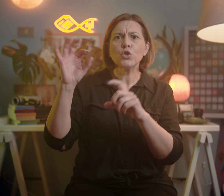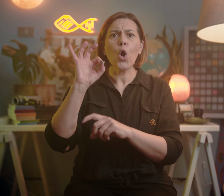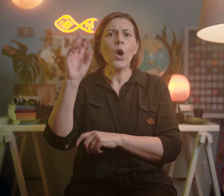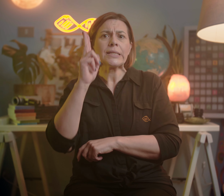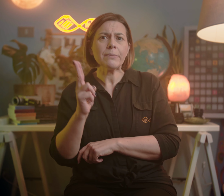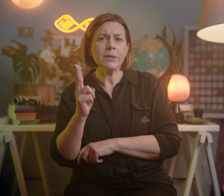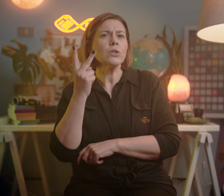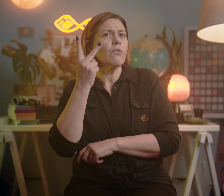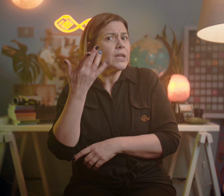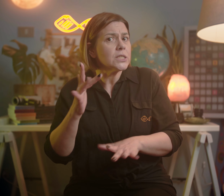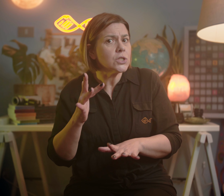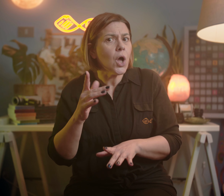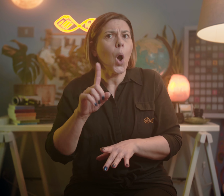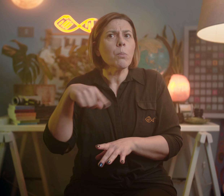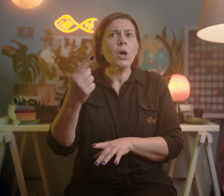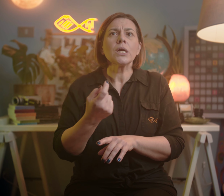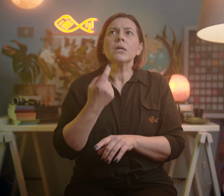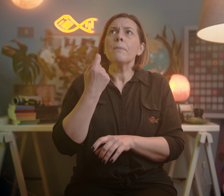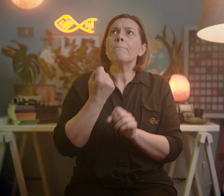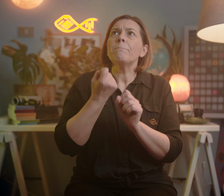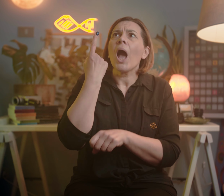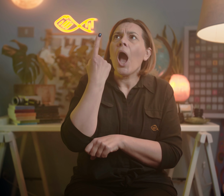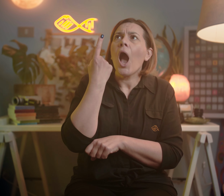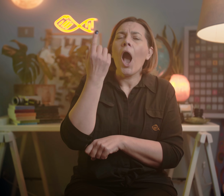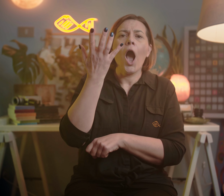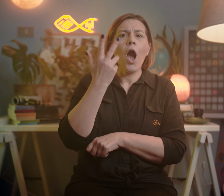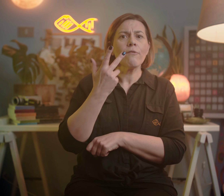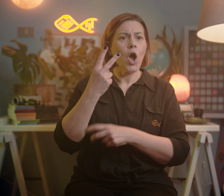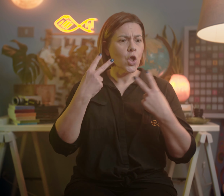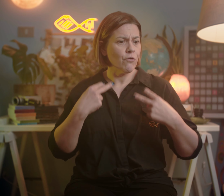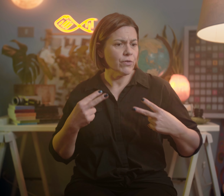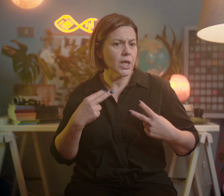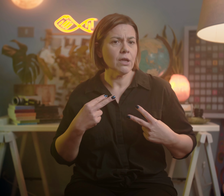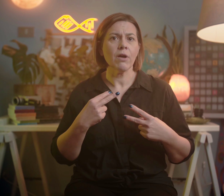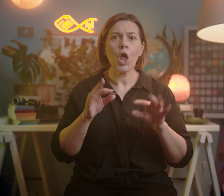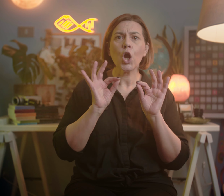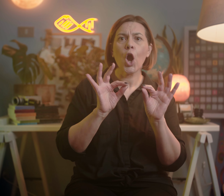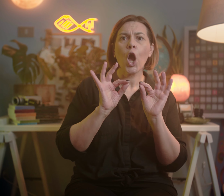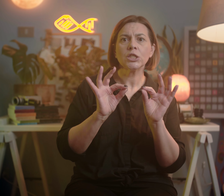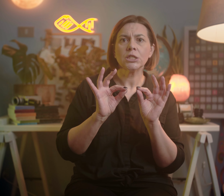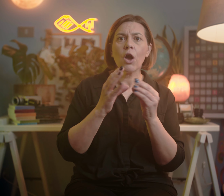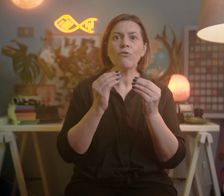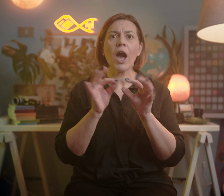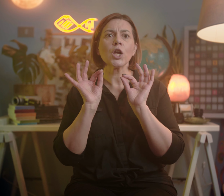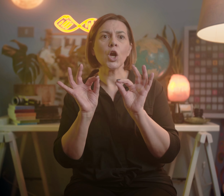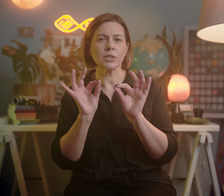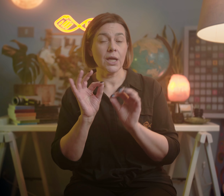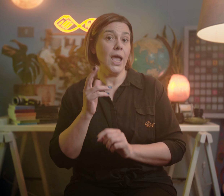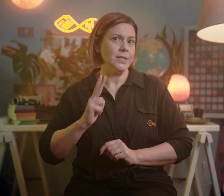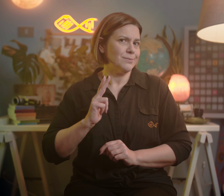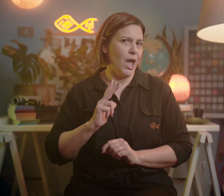pensato, ecco, voglio imparare, vivere, realizzare quella cosa lì. Se sì, spero non fosse un horror o un thriller.